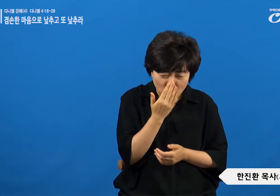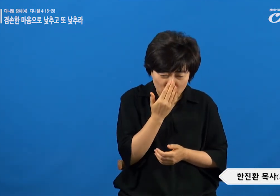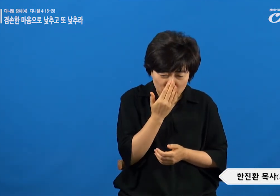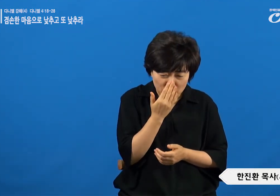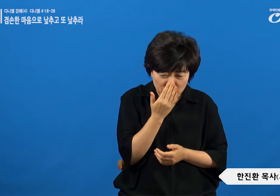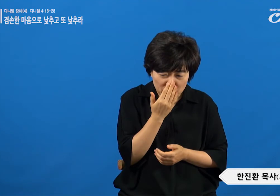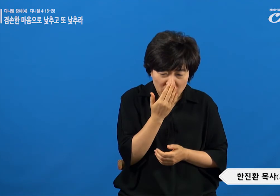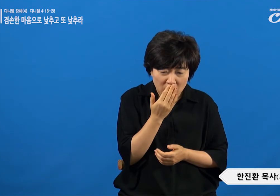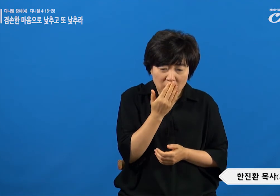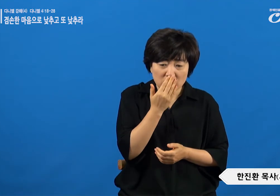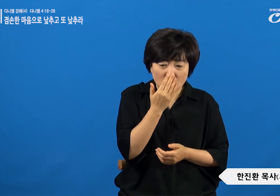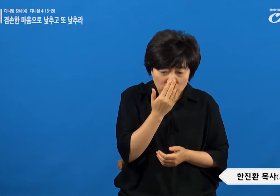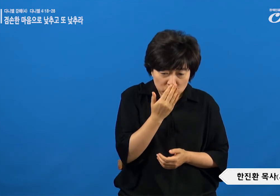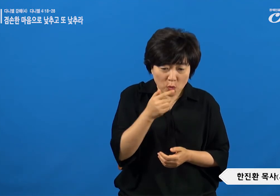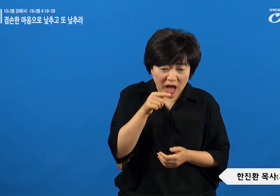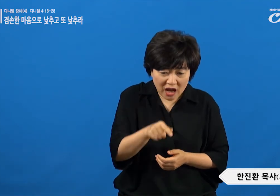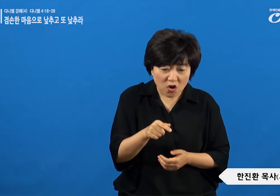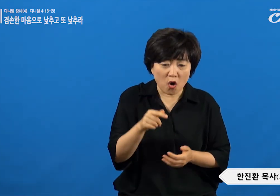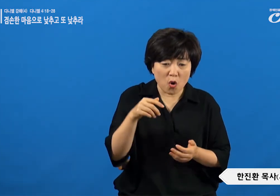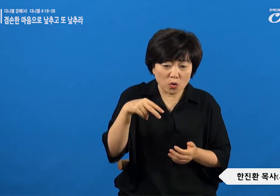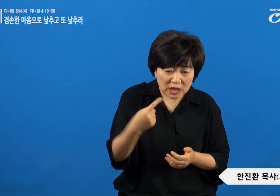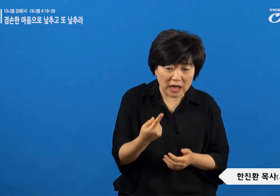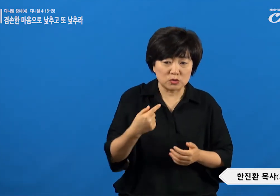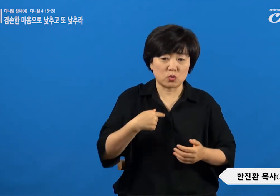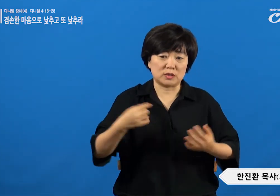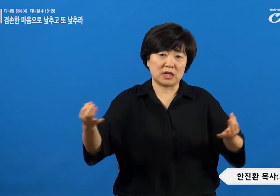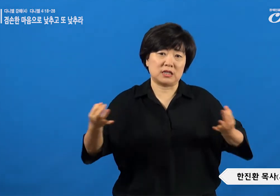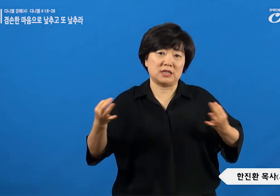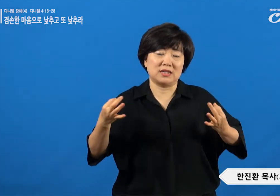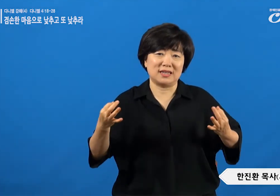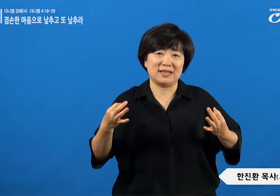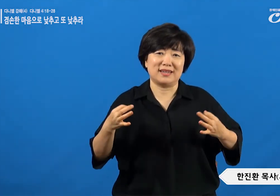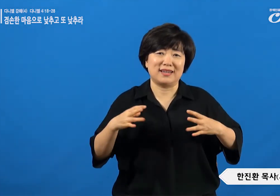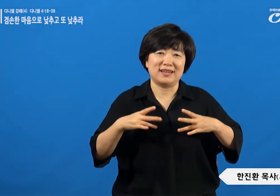겸손이라는 그 항목을 통해서 자기를 높이려고 하는 것입니다.